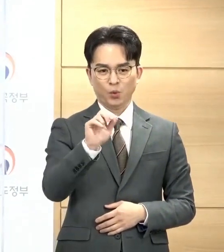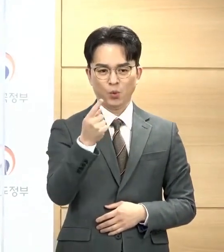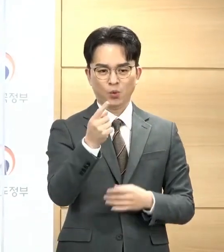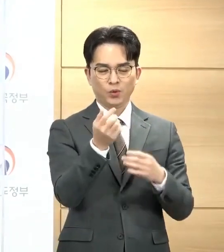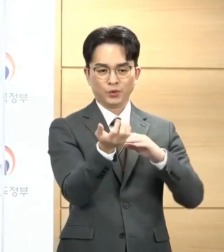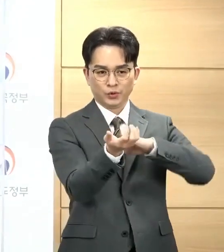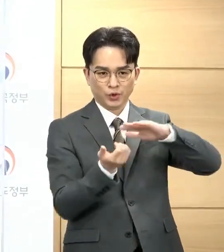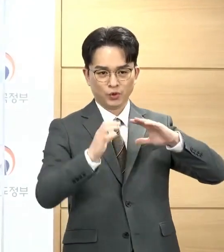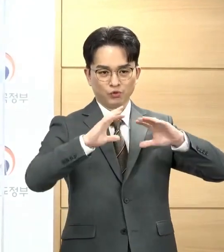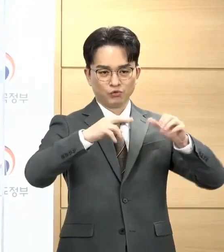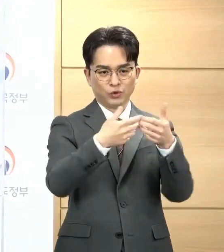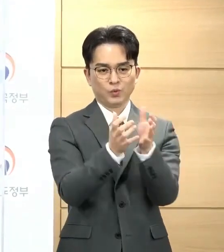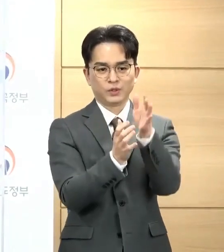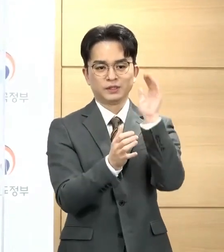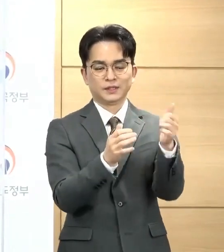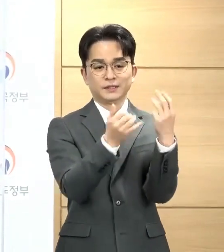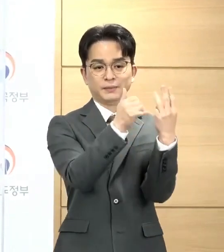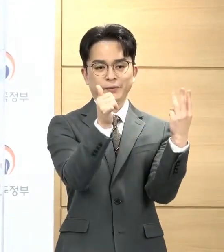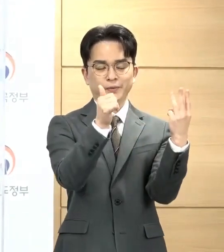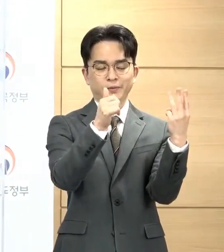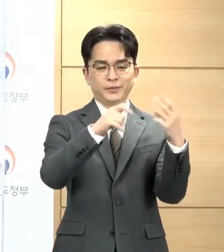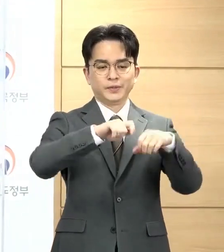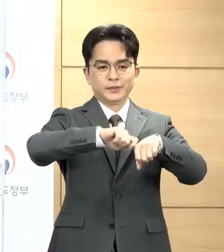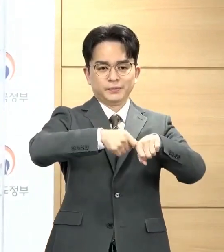사면대상에 포함되었습니다